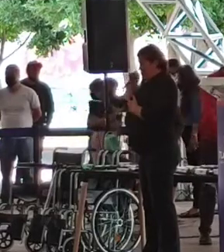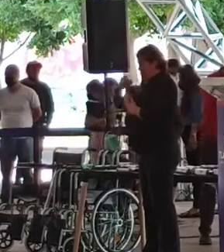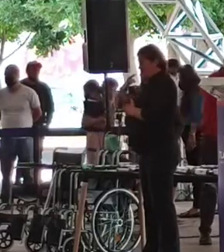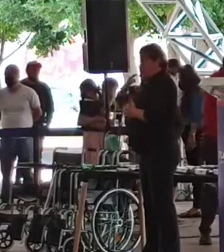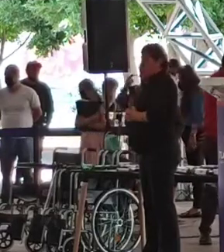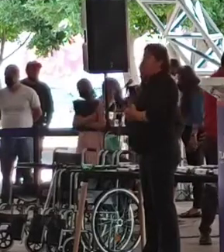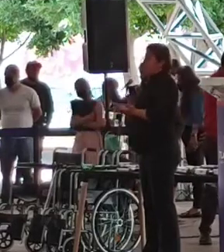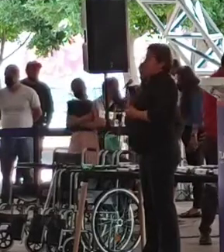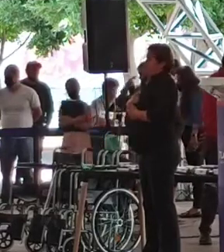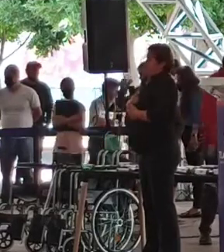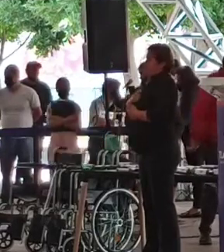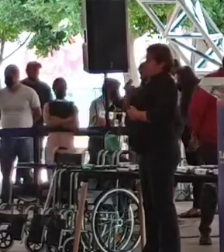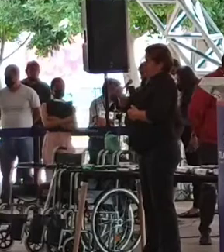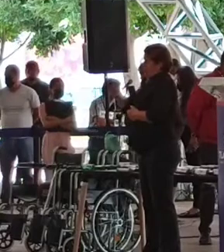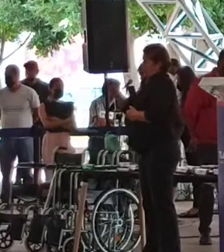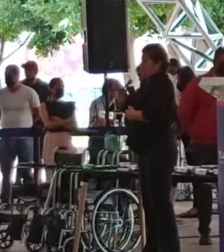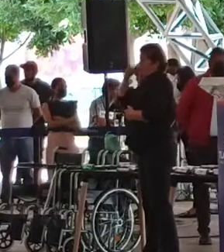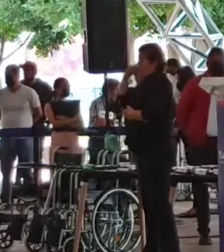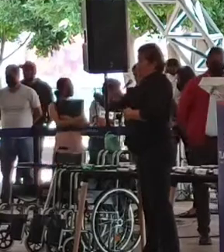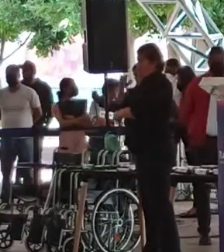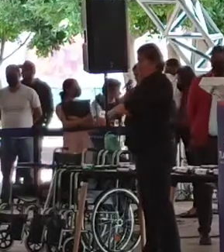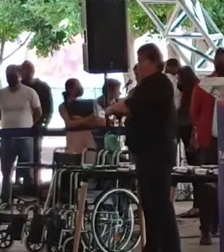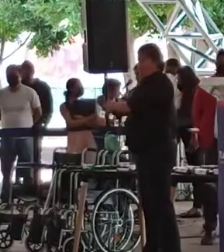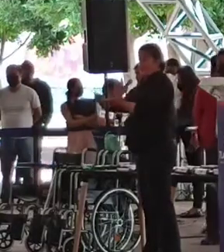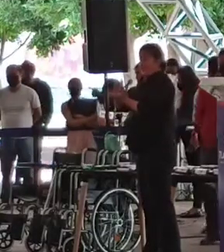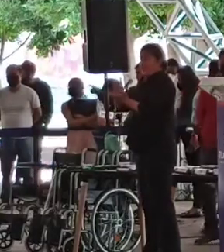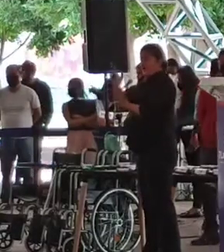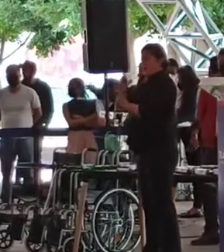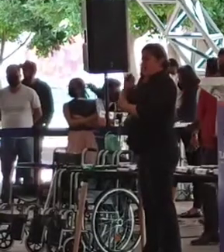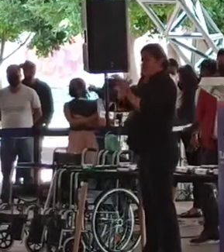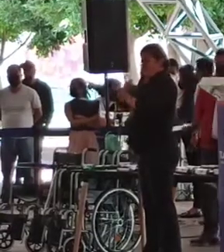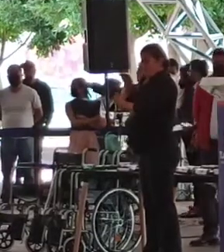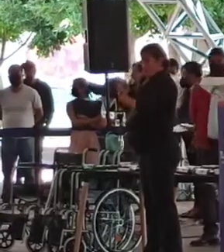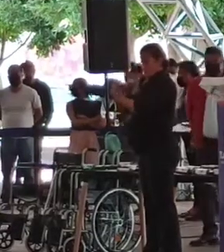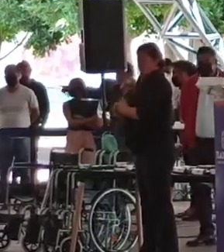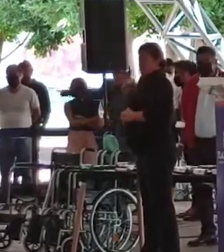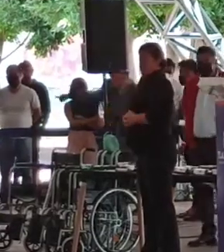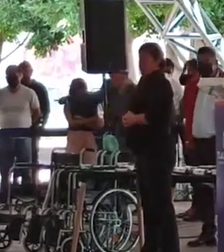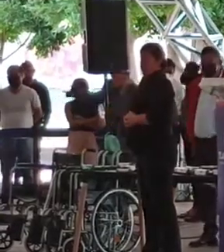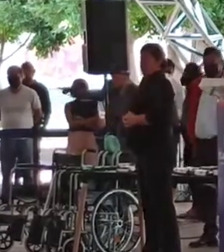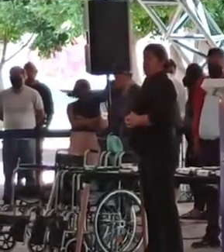el gusto de saludarlos, que tengan un excelente tarde. Muchas gracias a todos.